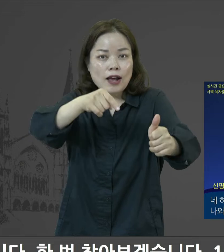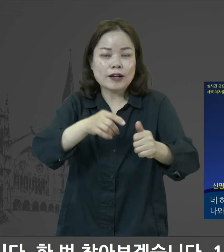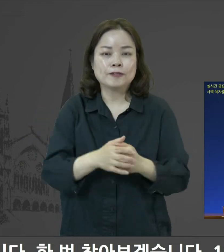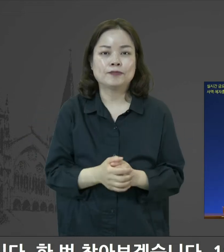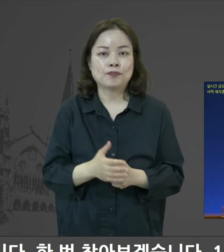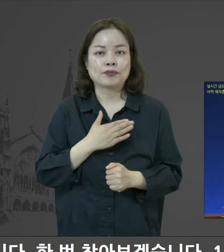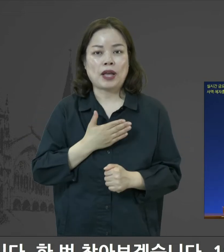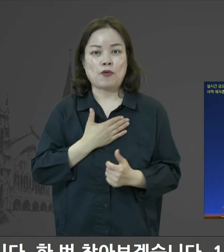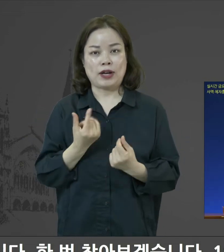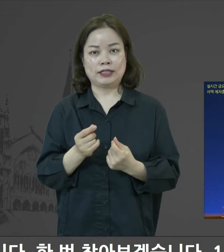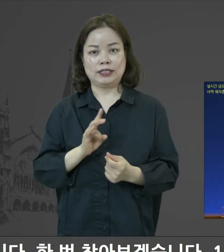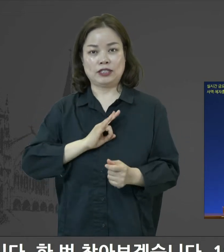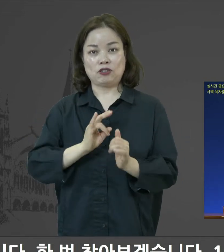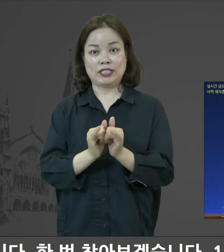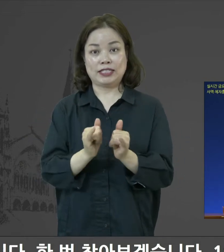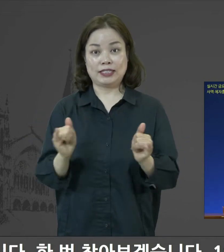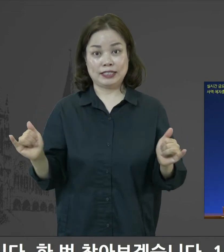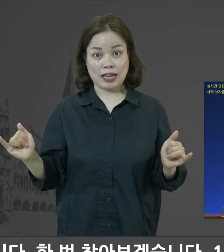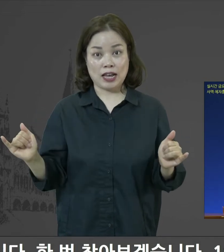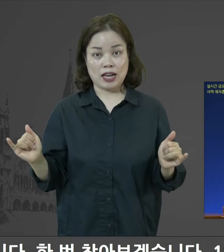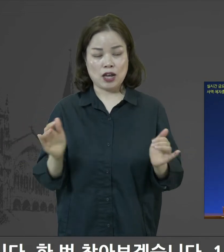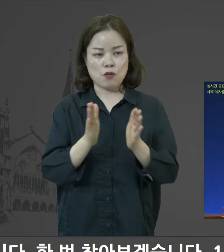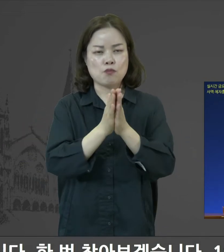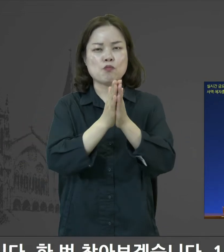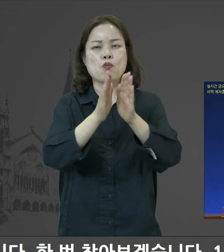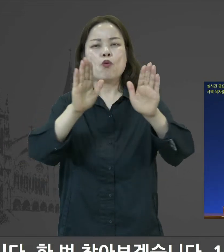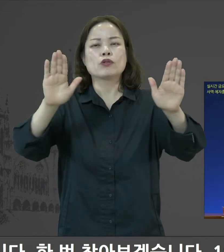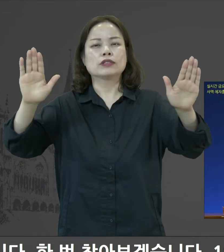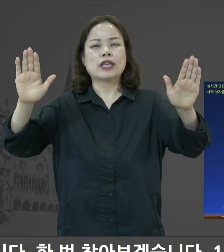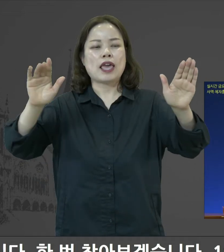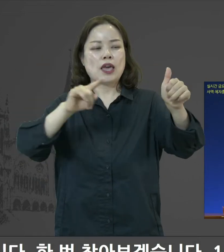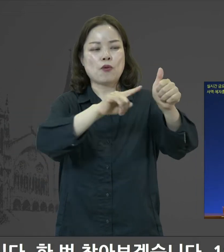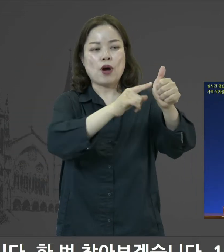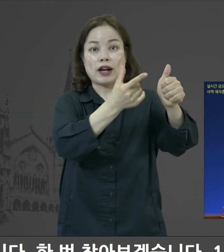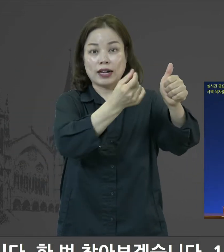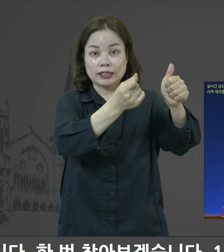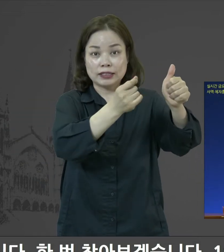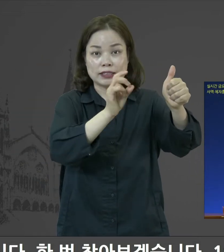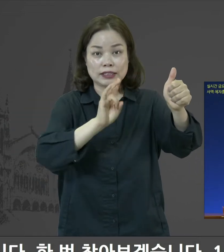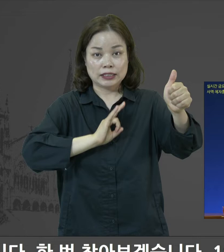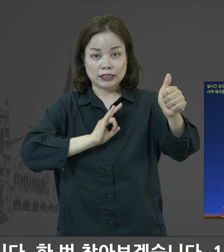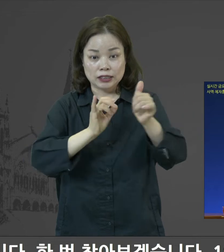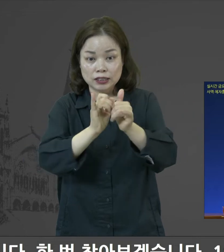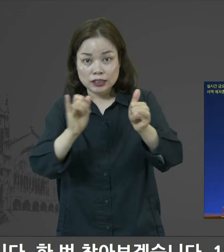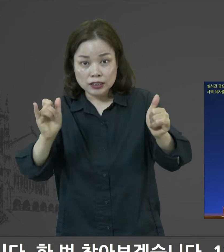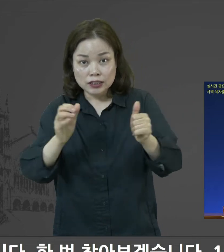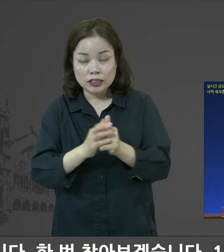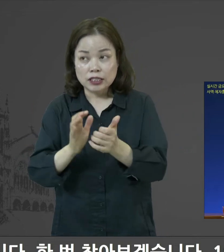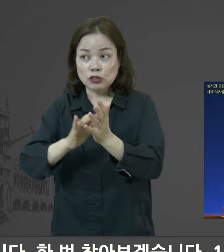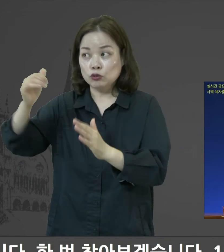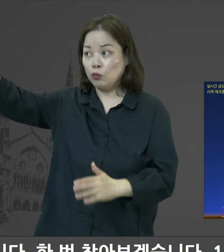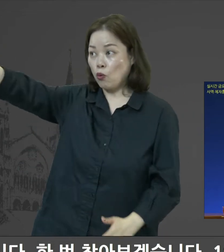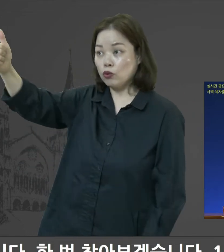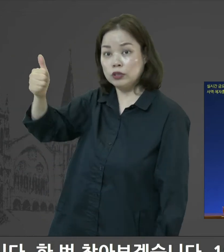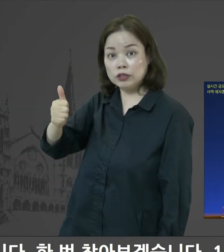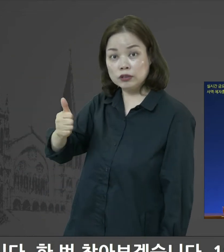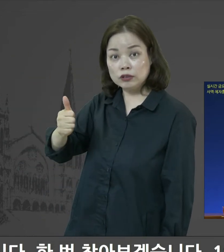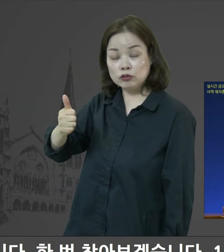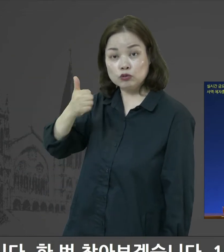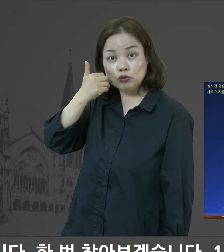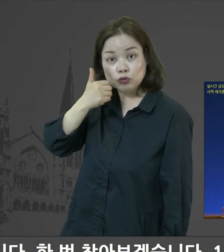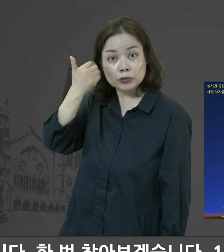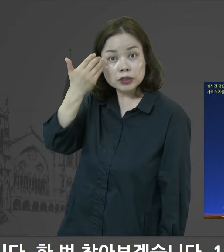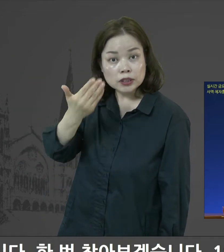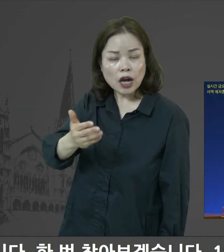나와 같은 선지자. 그래서 모세와 같은 선지자. 이스라엘 백성들에게 오실 메시아가 누굽니까?